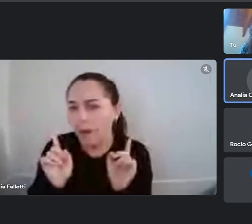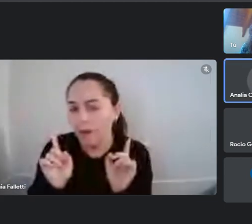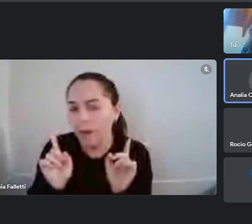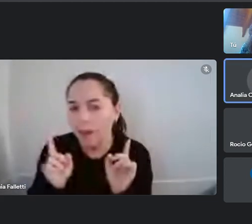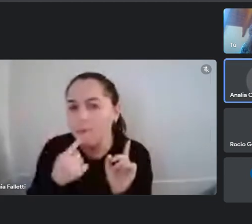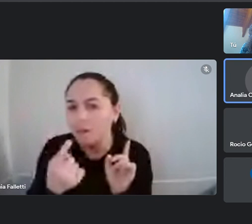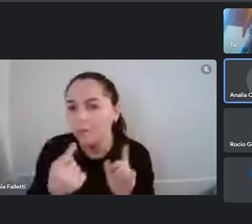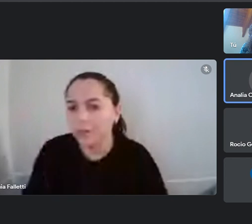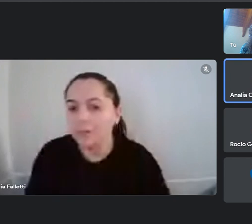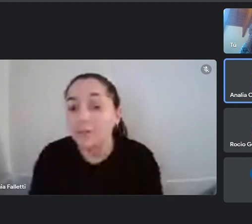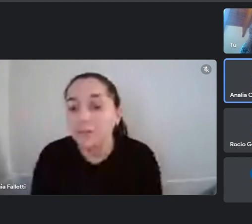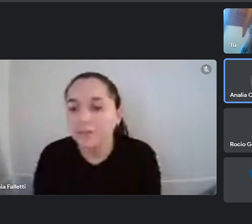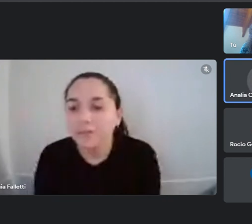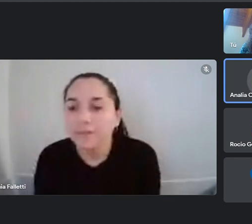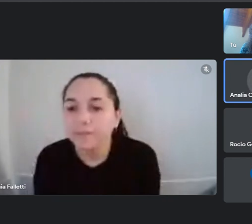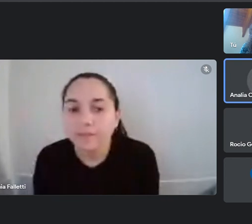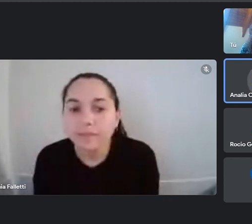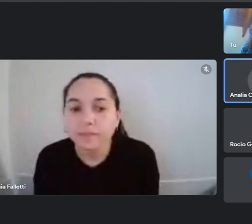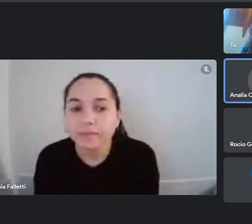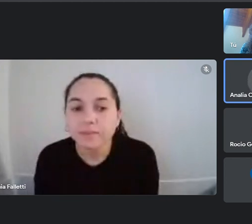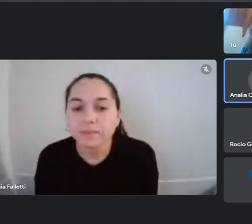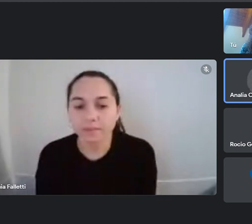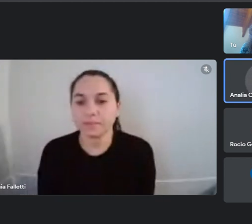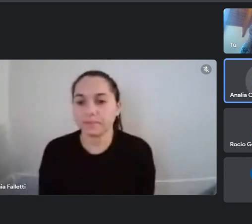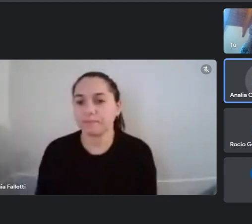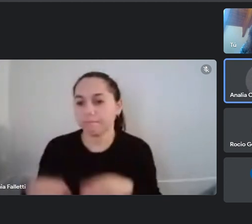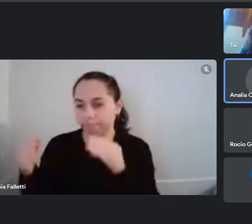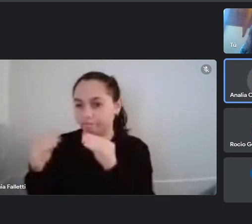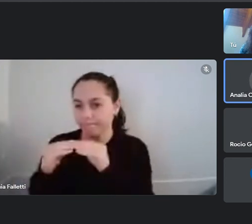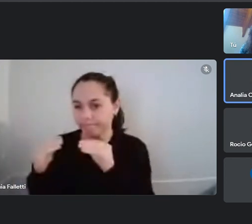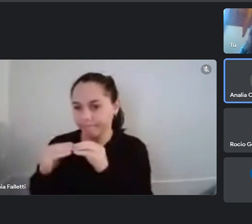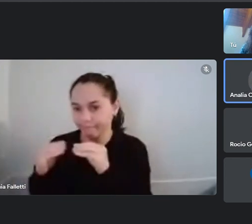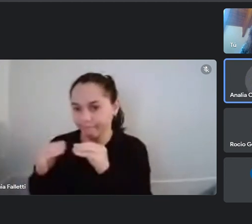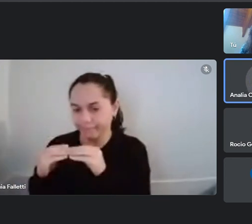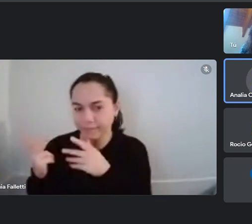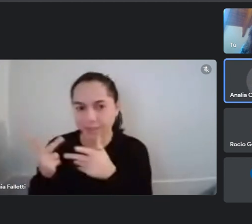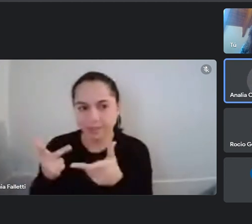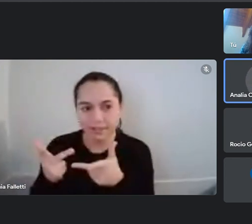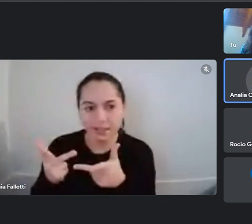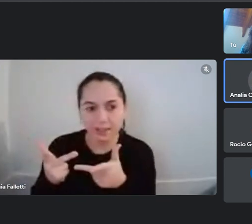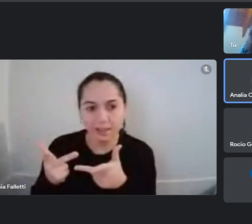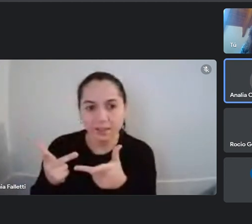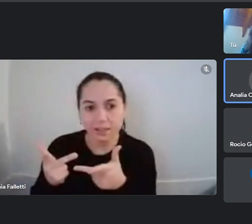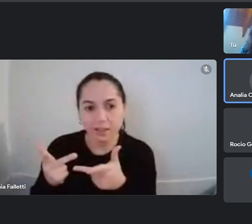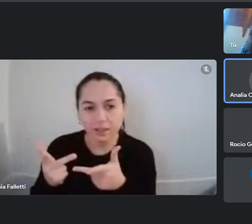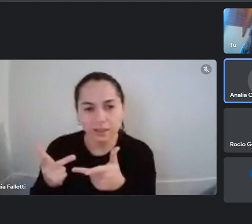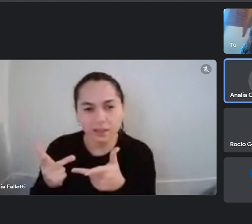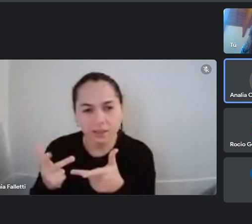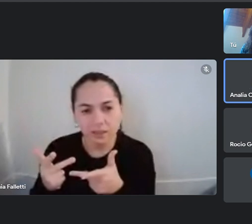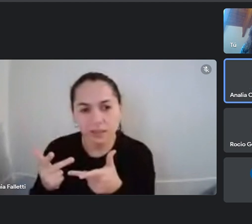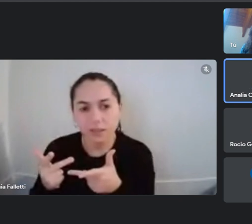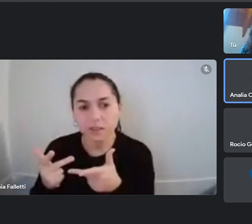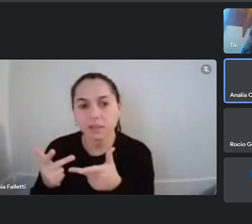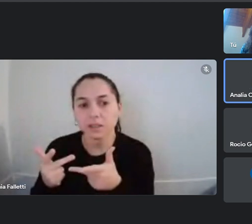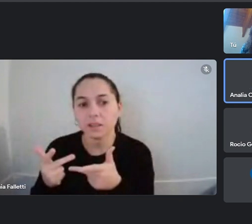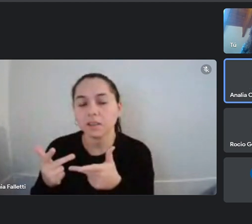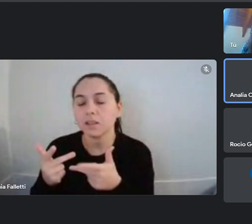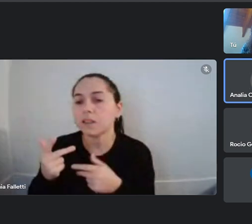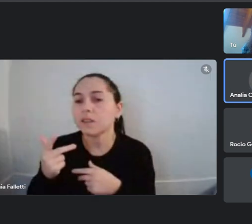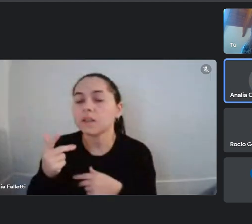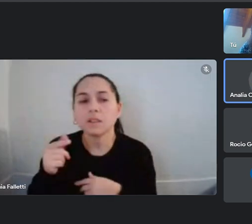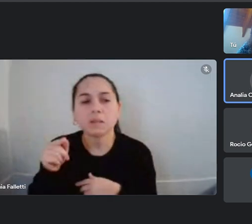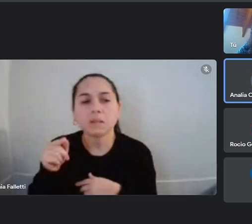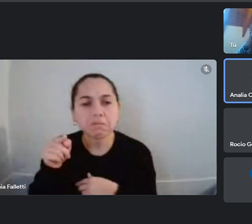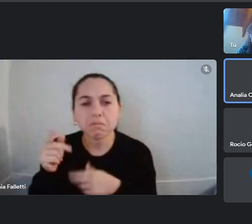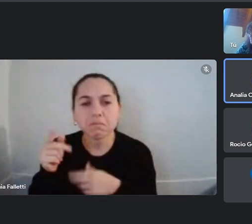Y bueno, la cool siempre ahí ese está